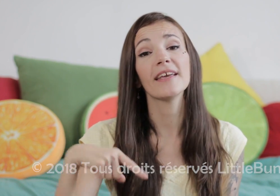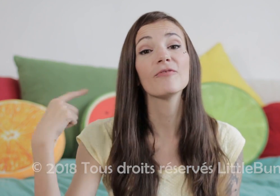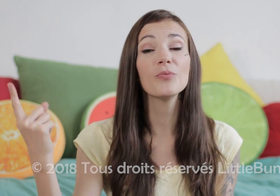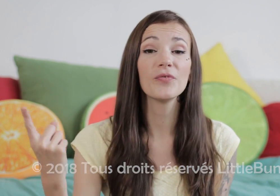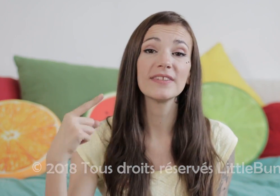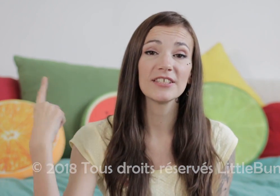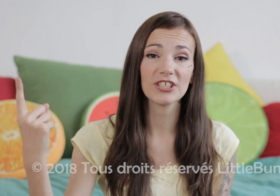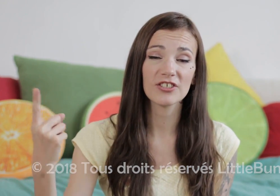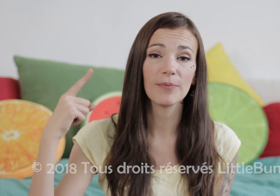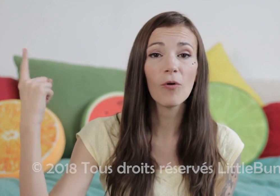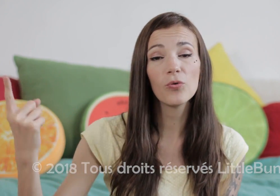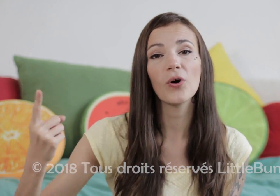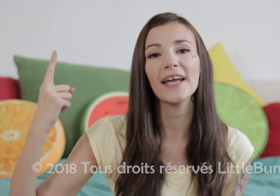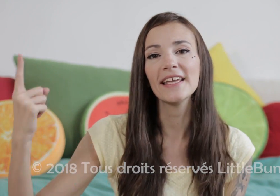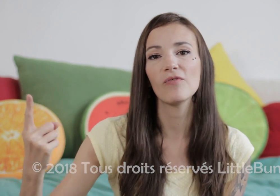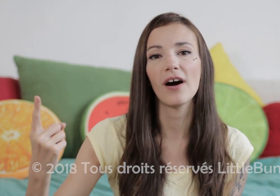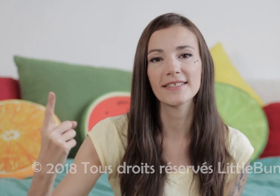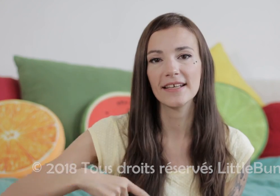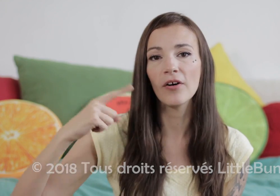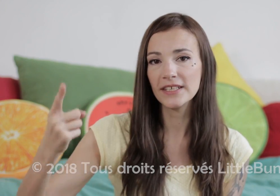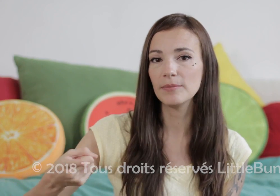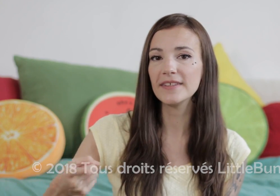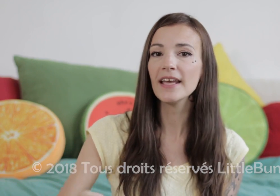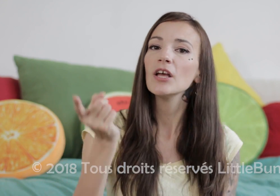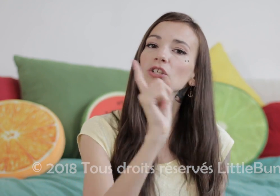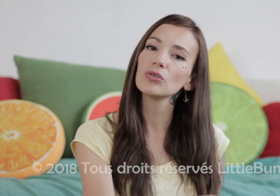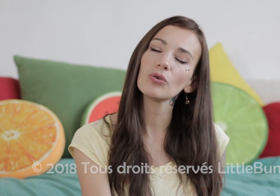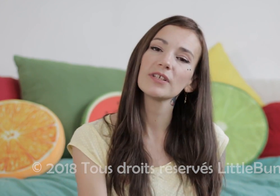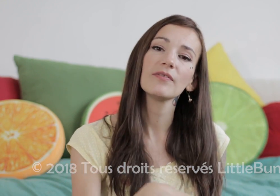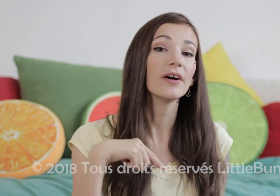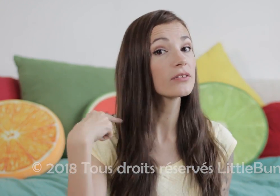vous pouvez télécharger mon cours et y avoir accès en illimité sur le téléphone comme